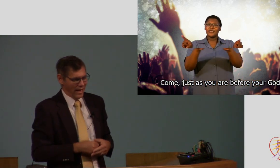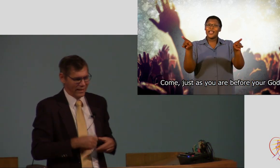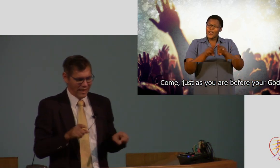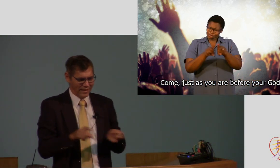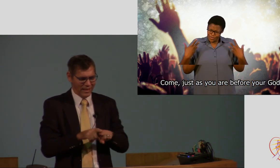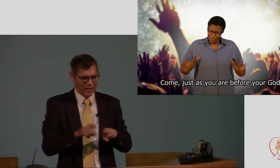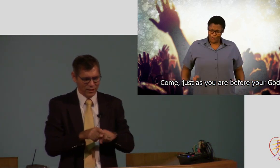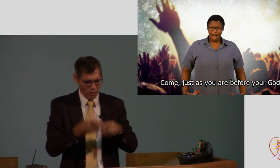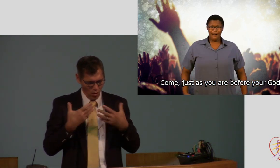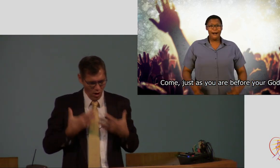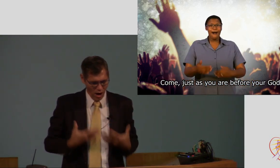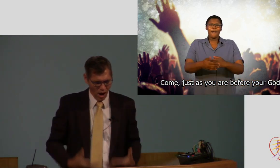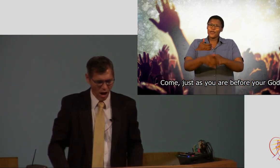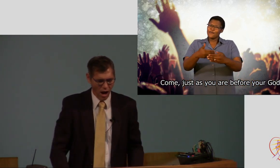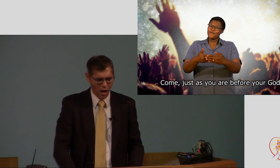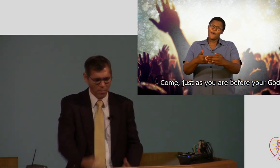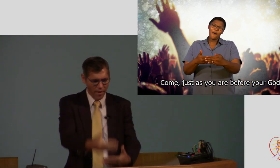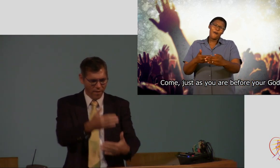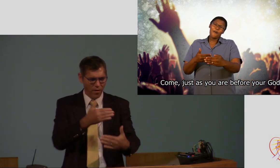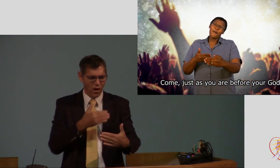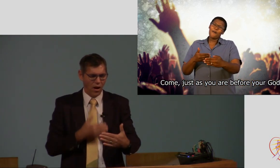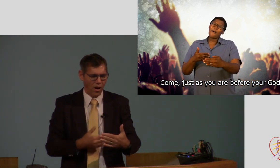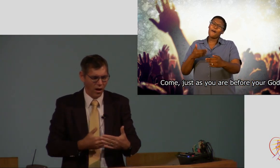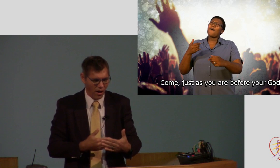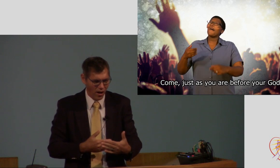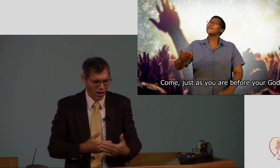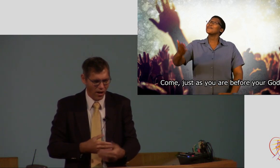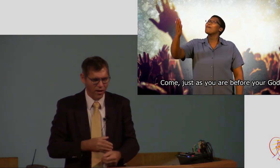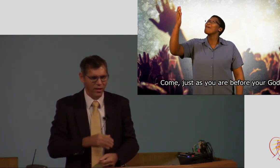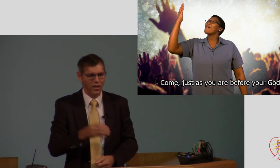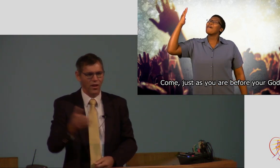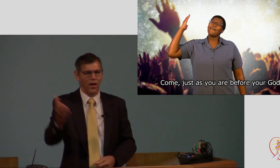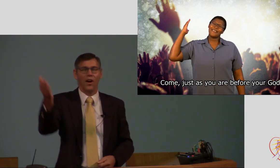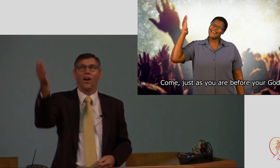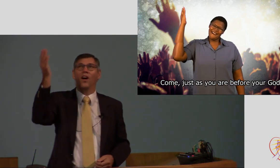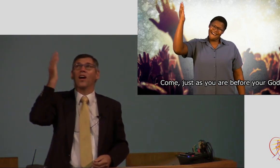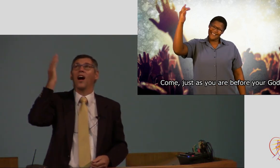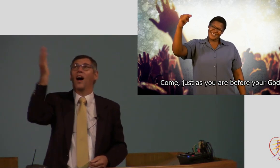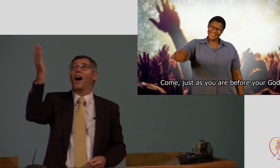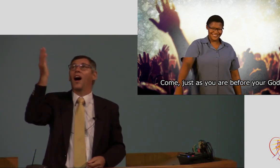just as you are before your God.